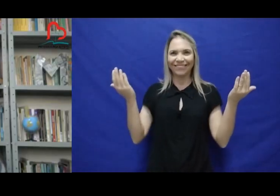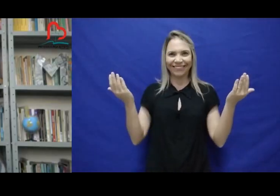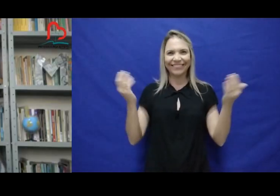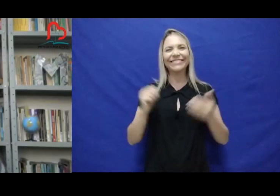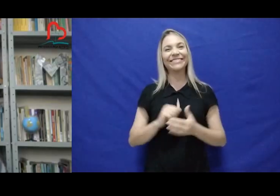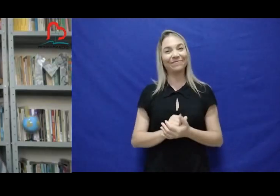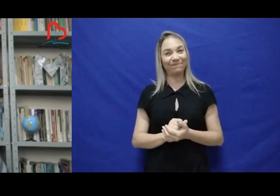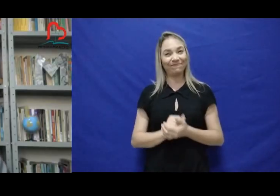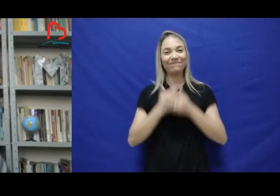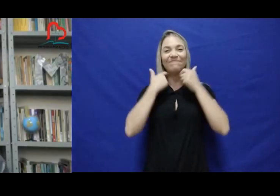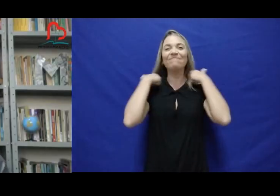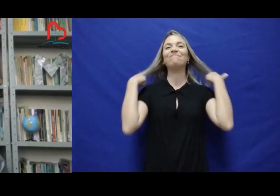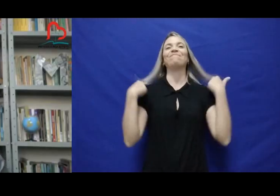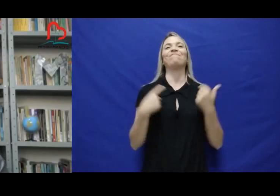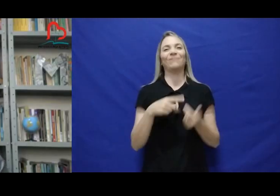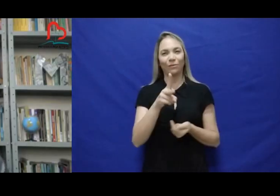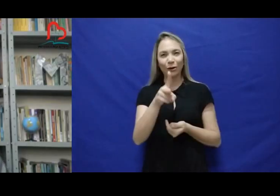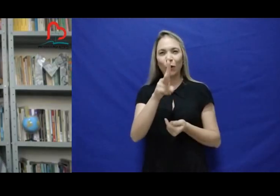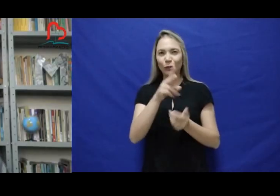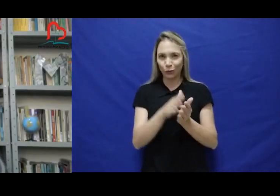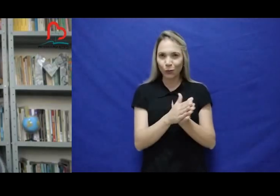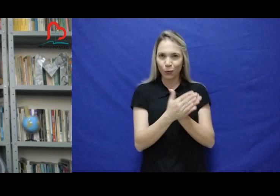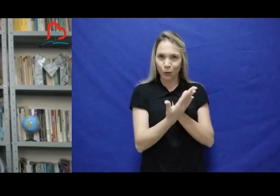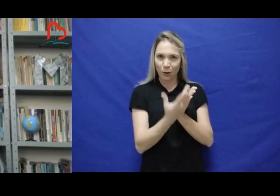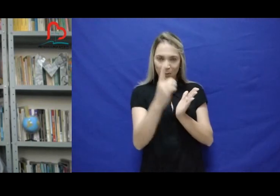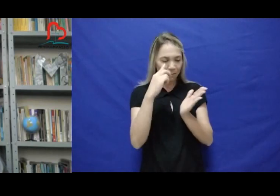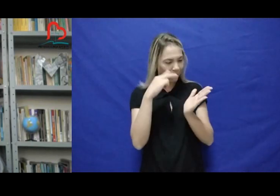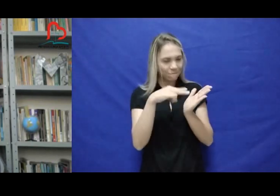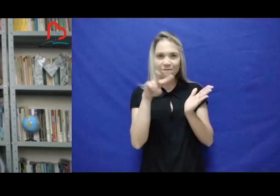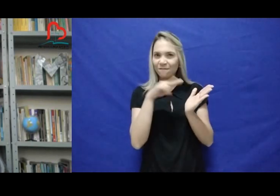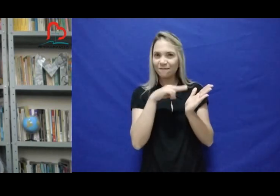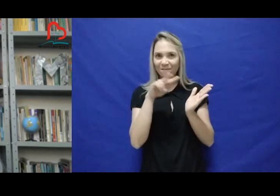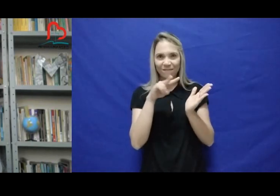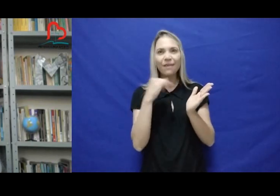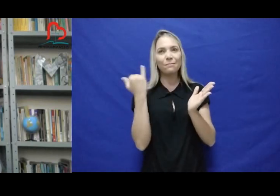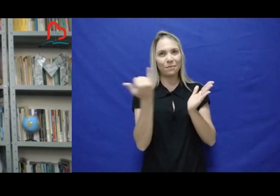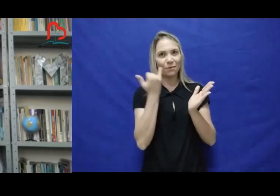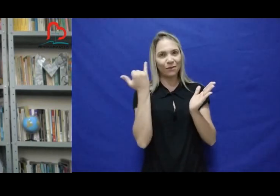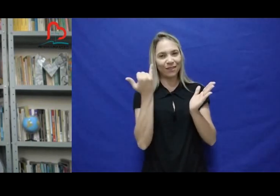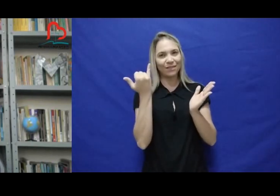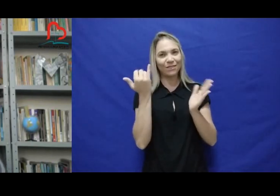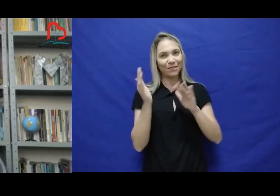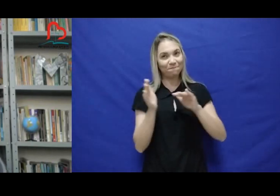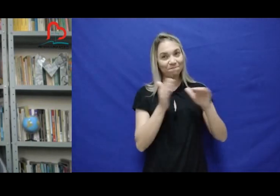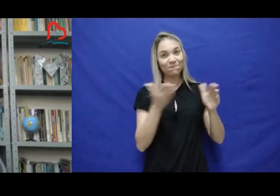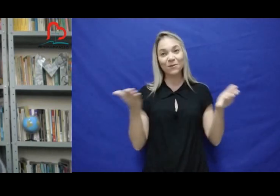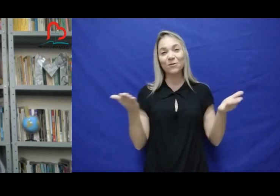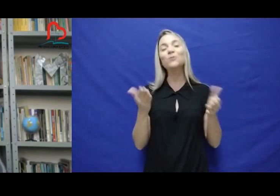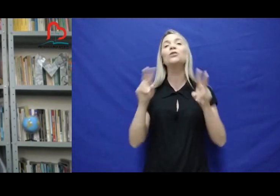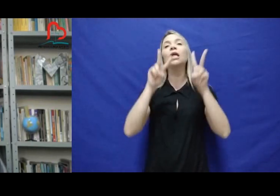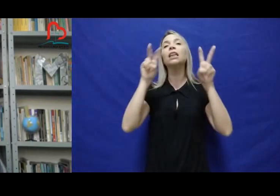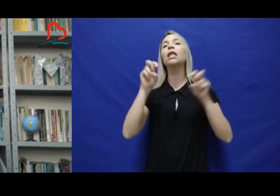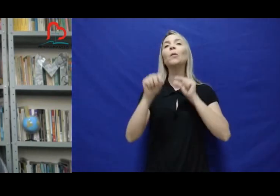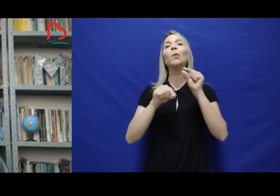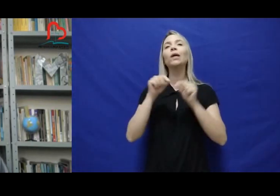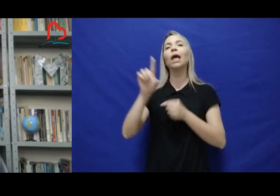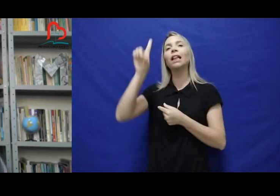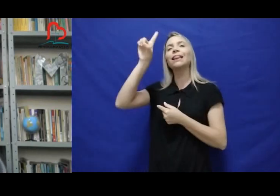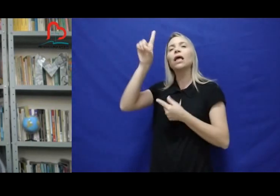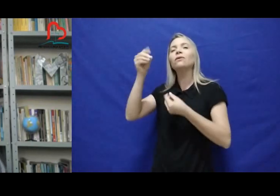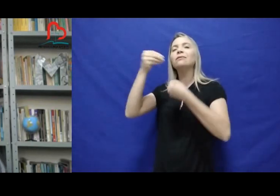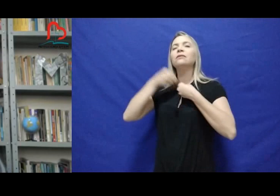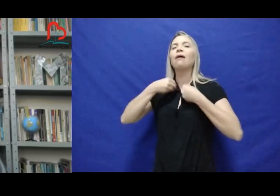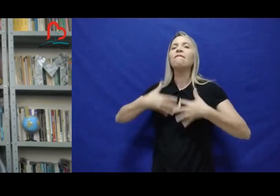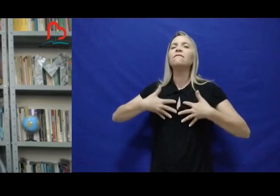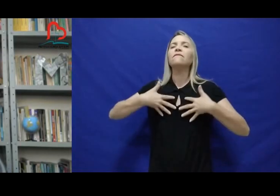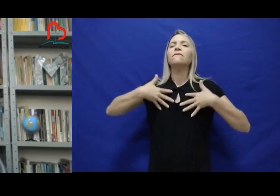sua Bíblia aberta nesse texto da palavra do Senhor, enquanto falo acerca da satisfação que